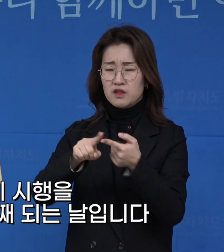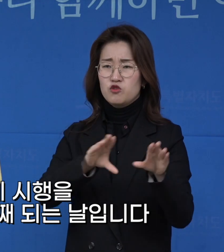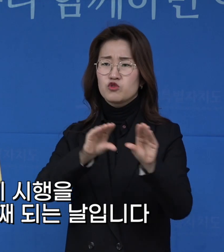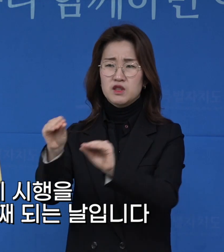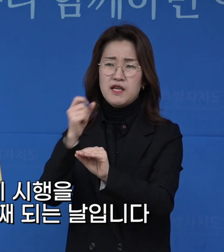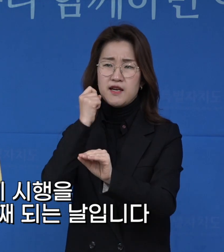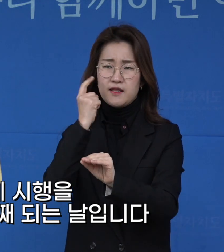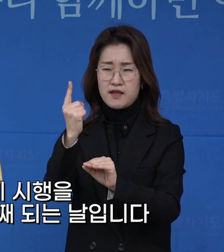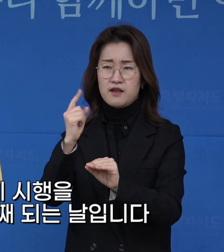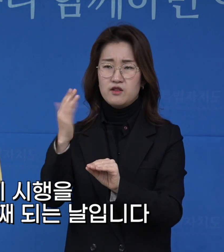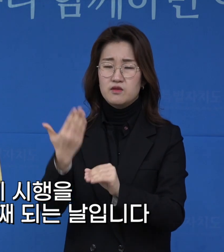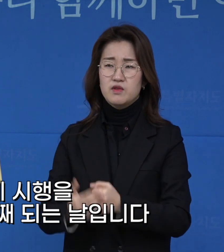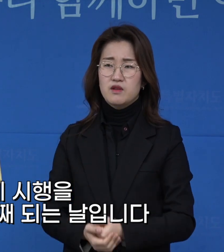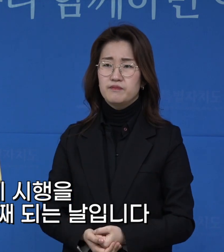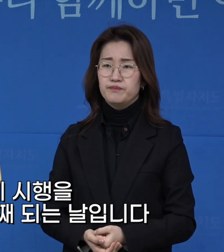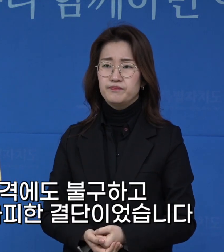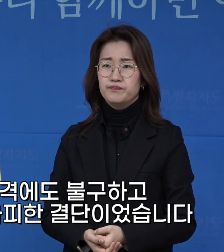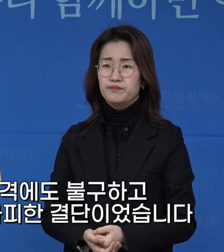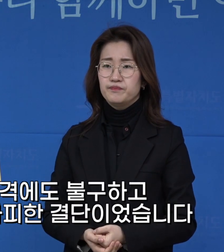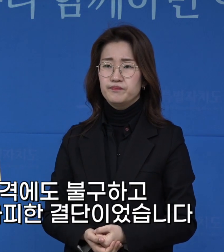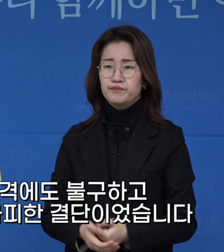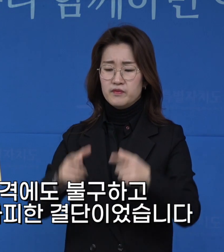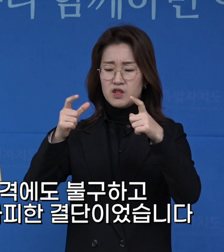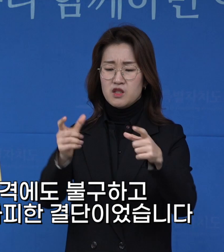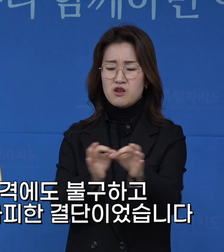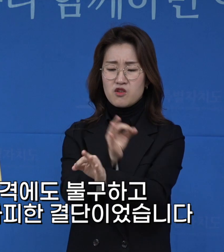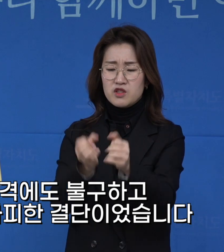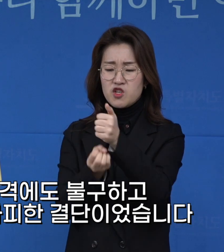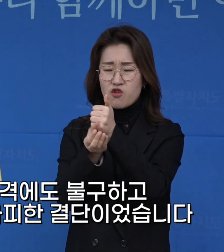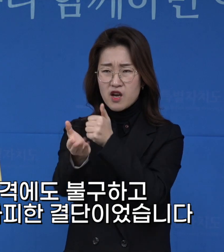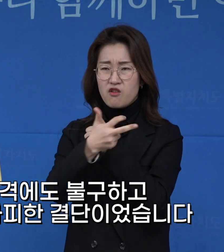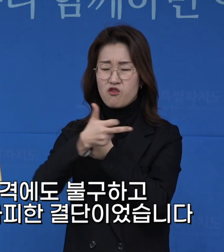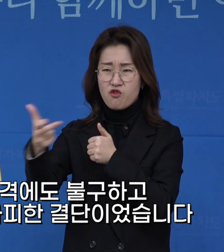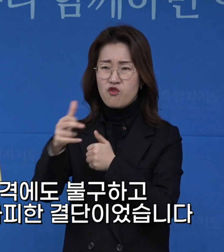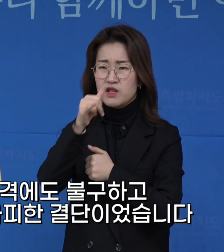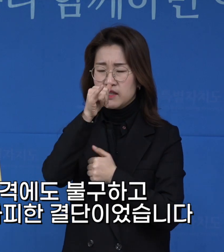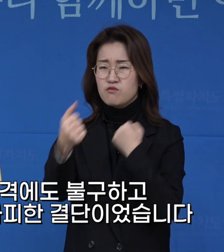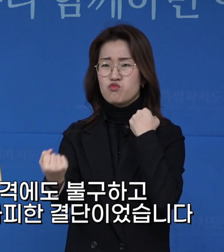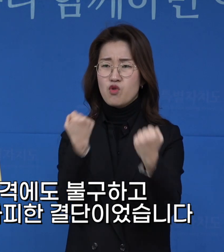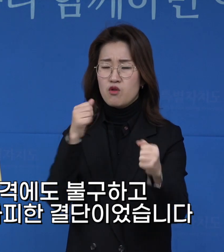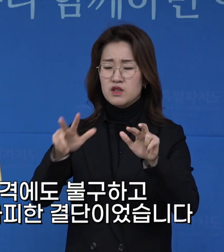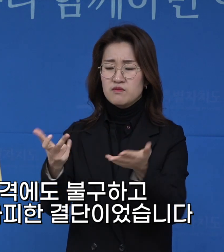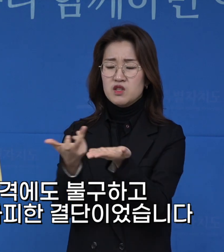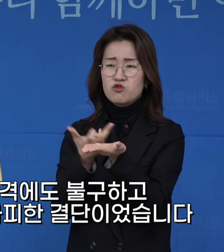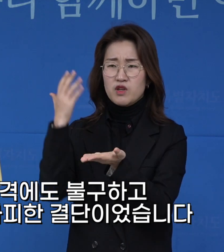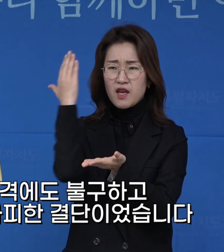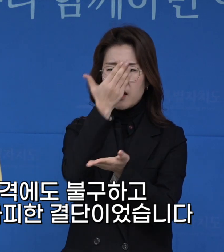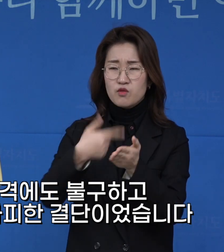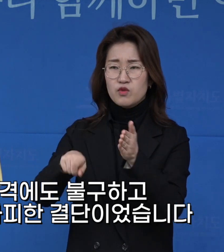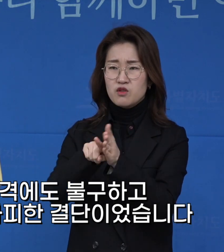한지 한달 째 되는 날입니다 지역경제에 미치는 타협의 로 불구하고 청정 제조를 지키려는